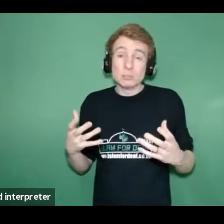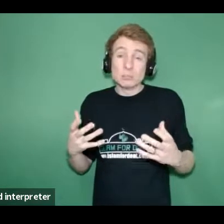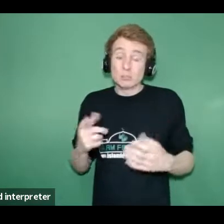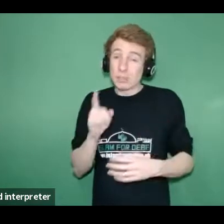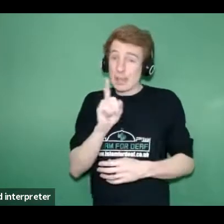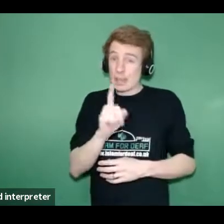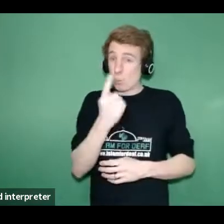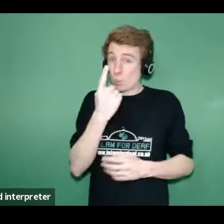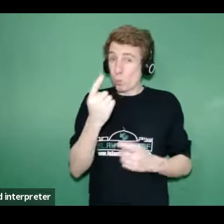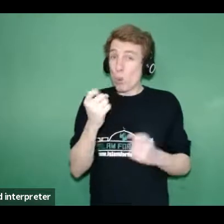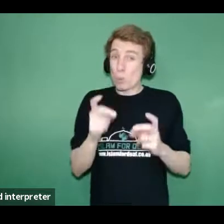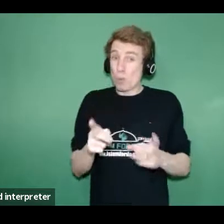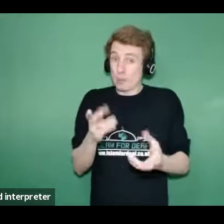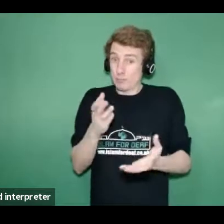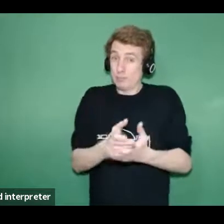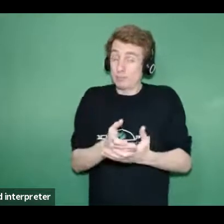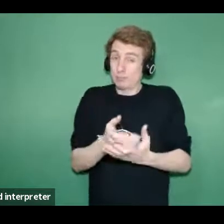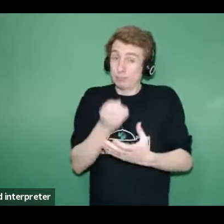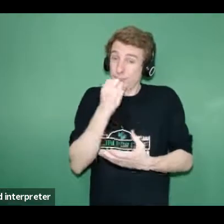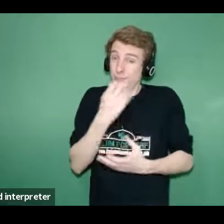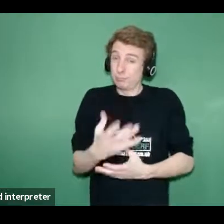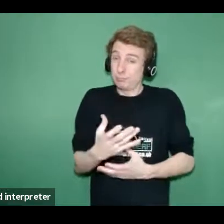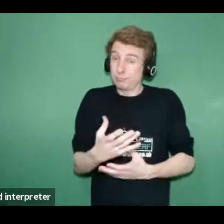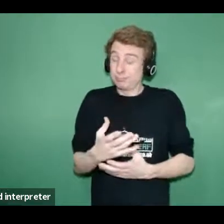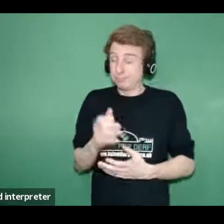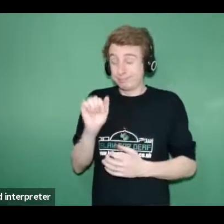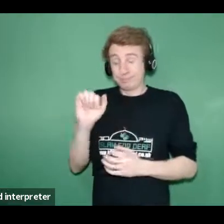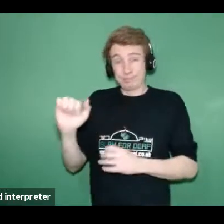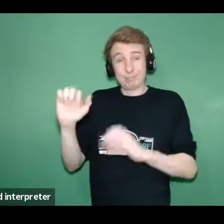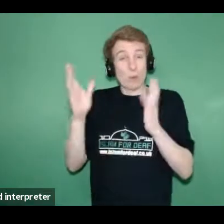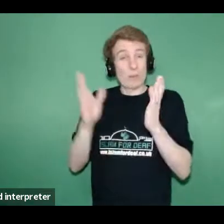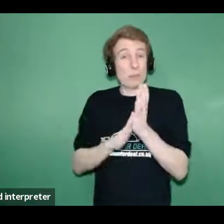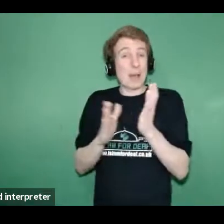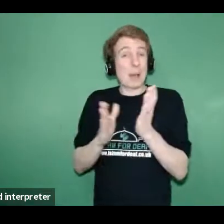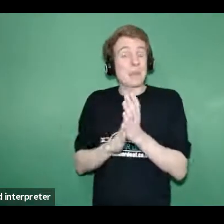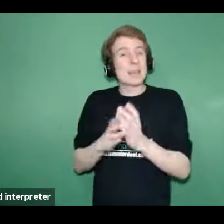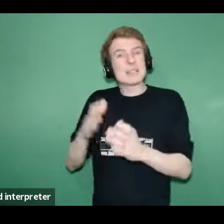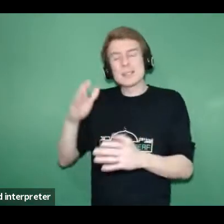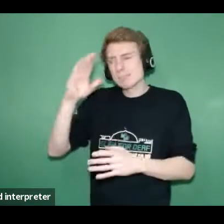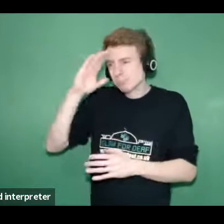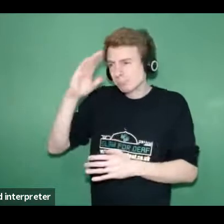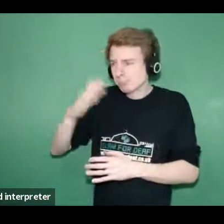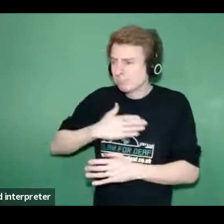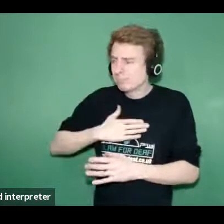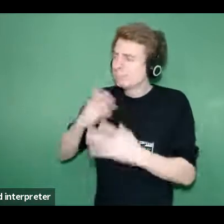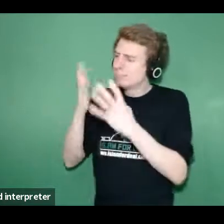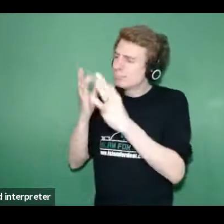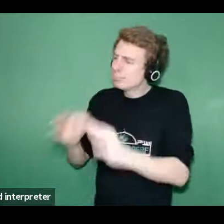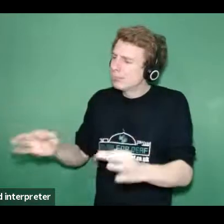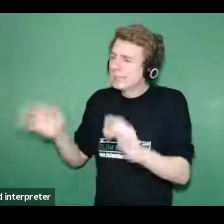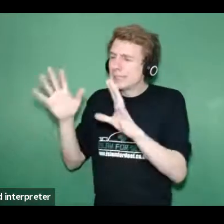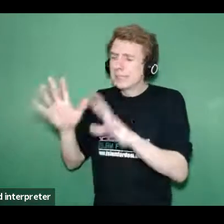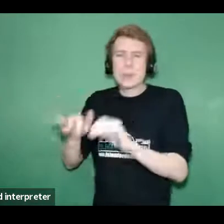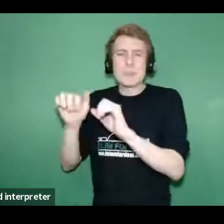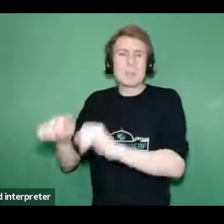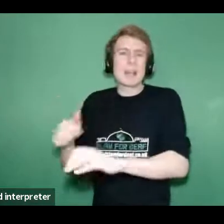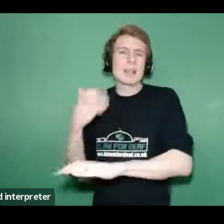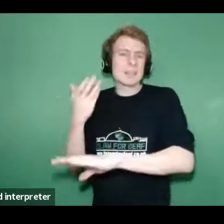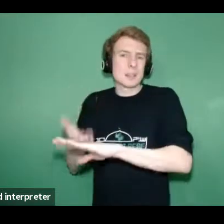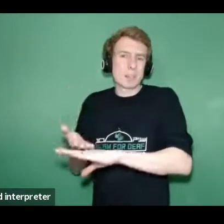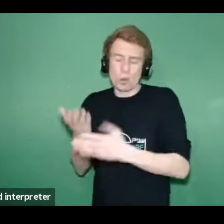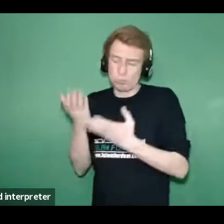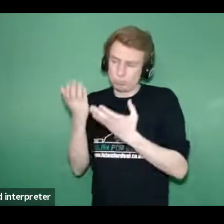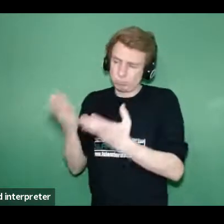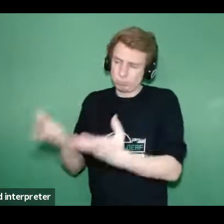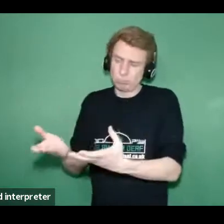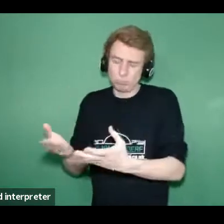salutations upon the Prophet, peace and blessings be upon him. For indeed all of this, it all adds up and it all helps to